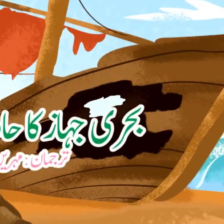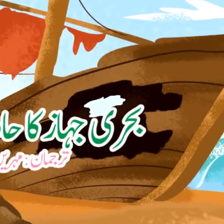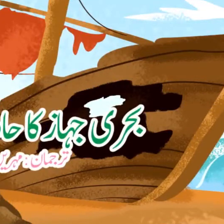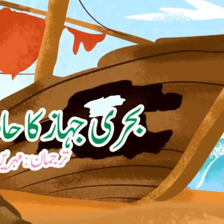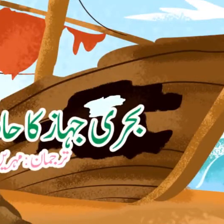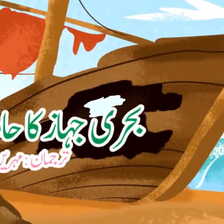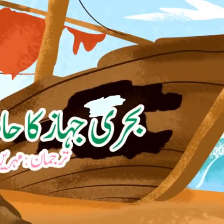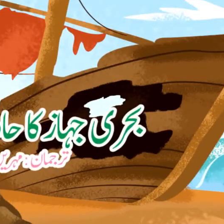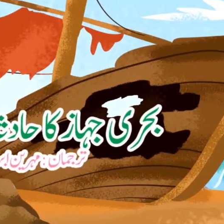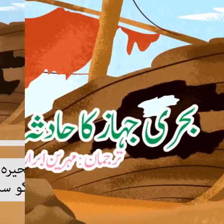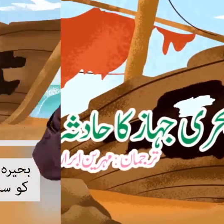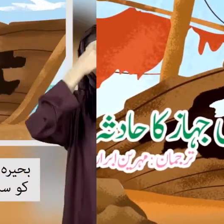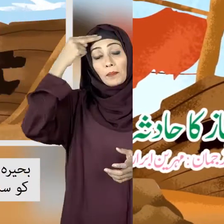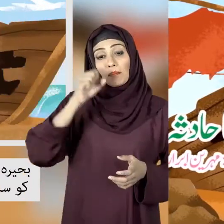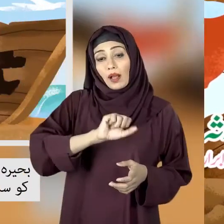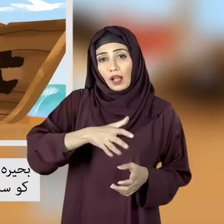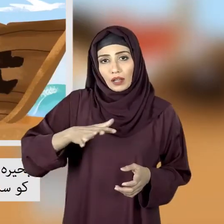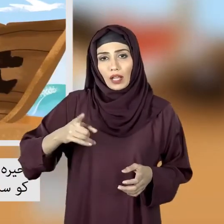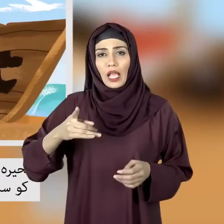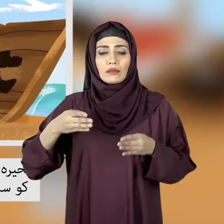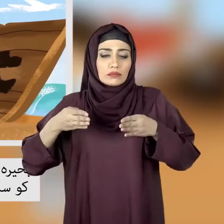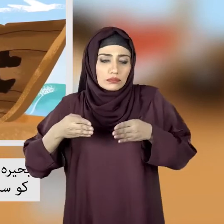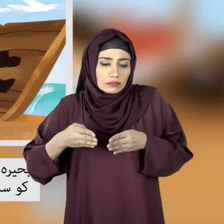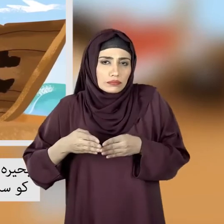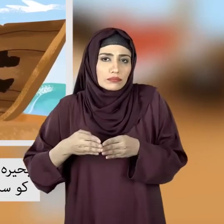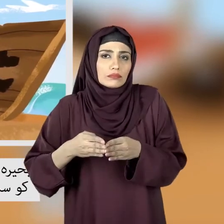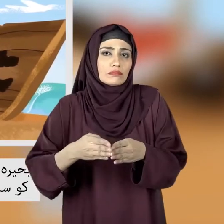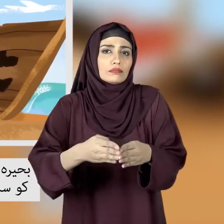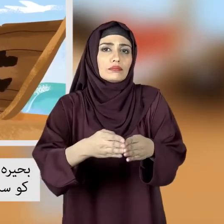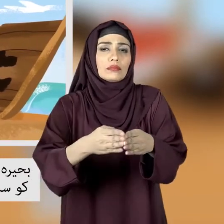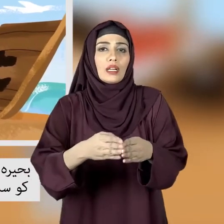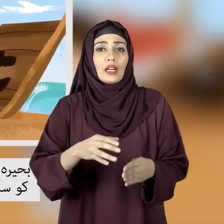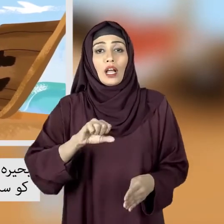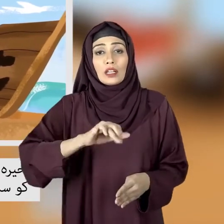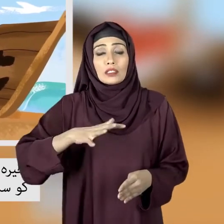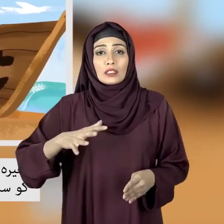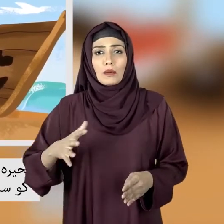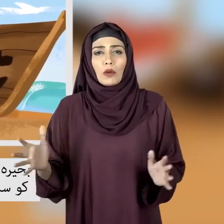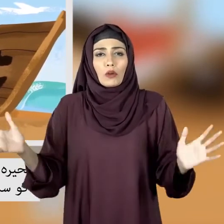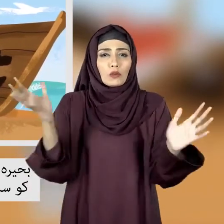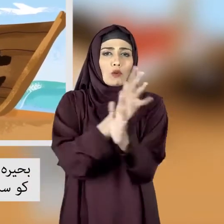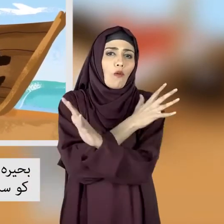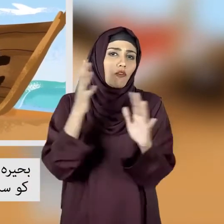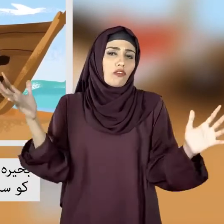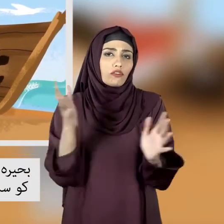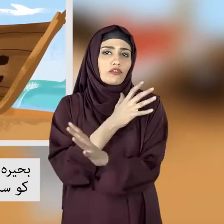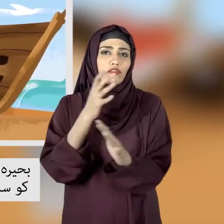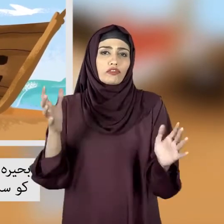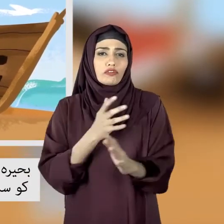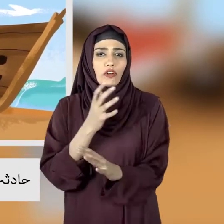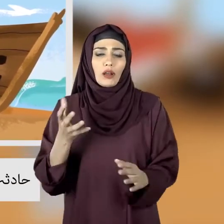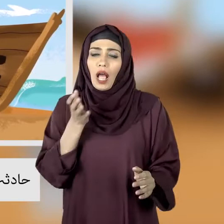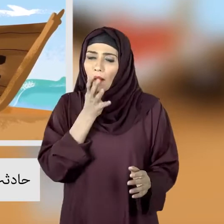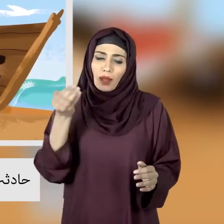بحری جہاز کا حادثہ۔ بحرہ عرب میں چلنے والے ایک سفری بحری جہاز کو سمندری طوفان کا سامنا کرتے